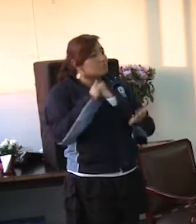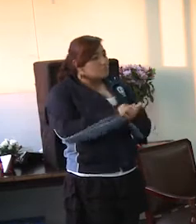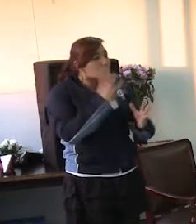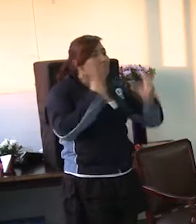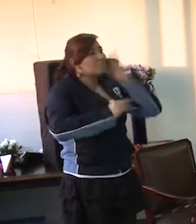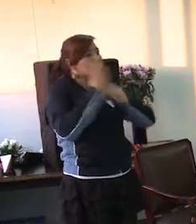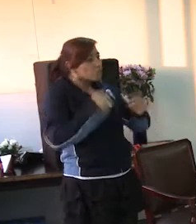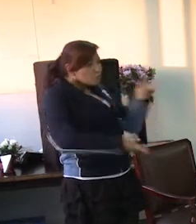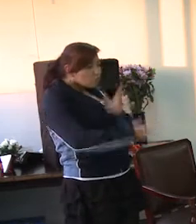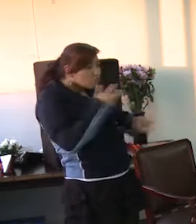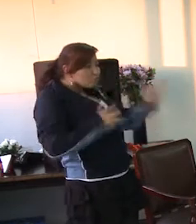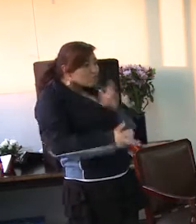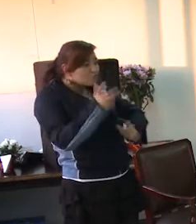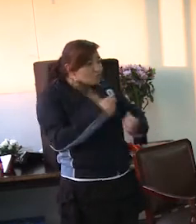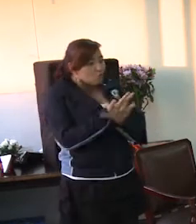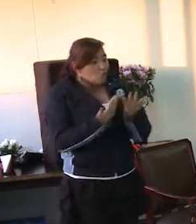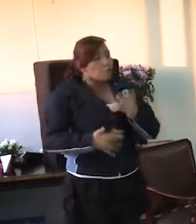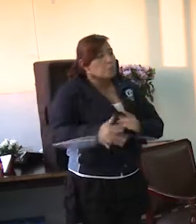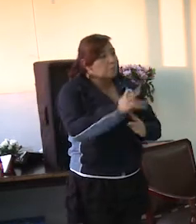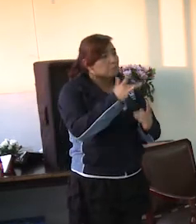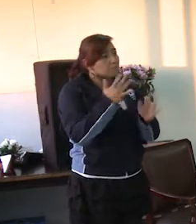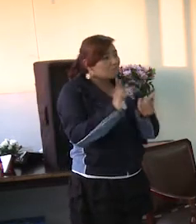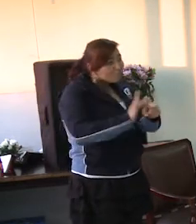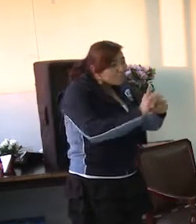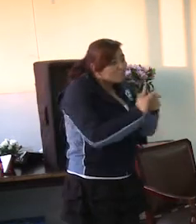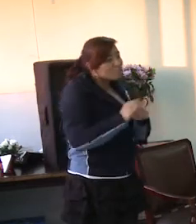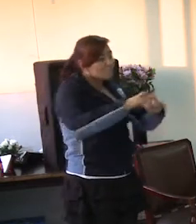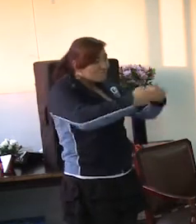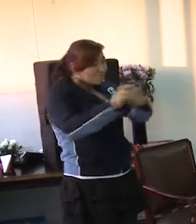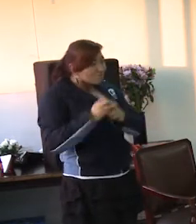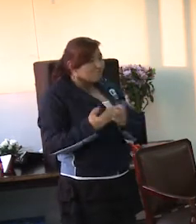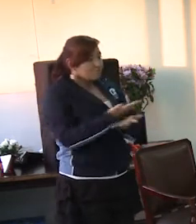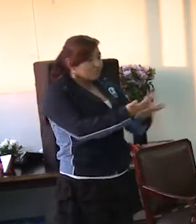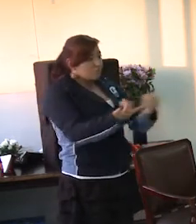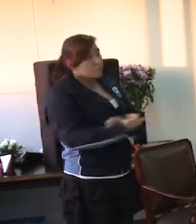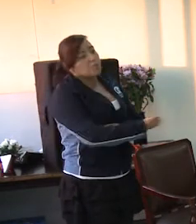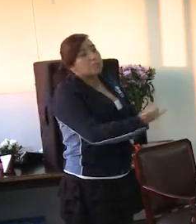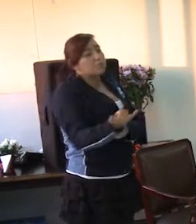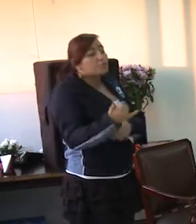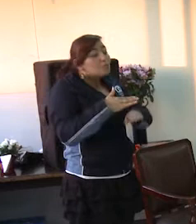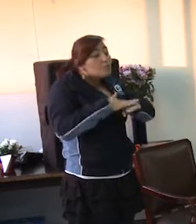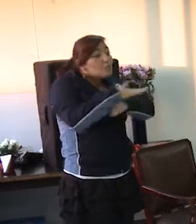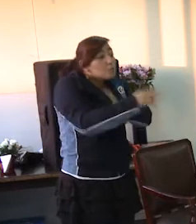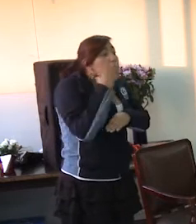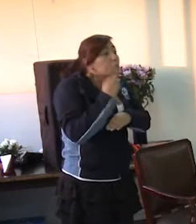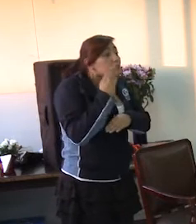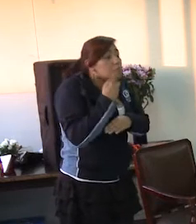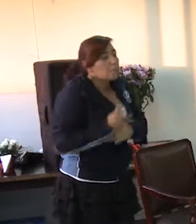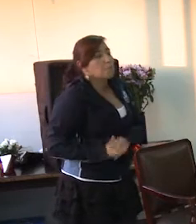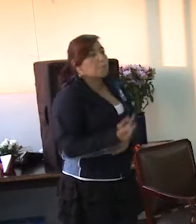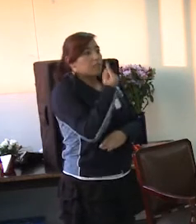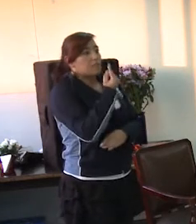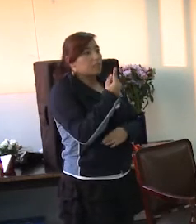vivencias, reflexiones, abordajes, cuestionamientos y problematizaciones. Por tanto, la experiencia es única y